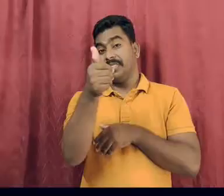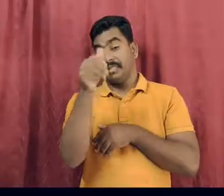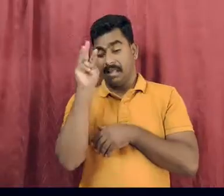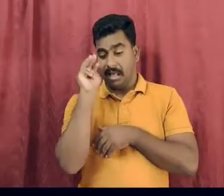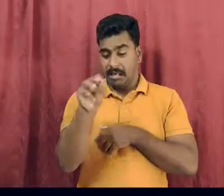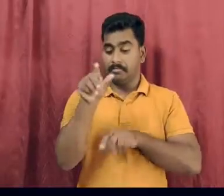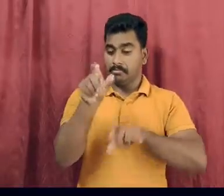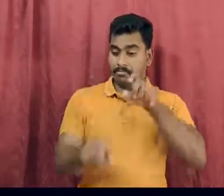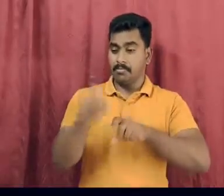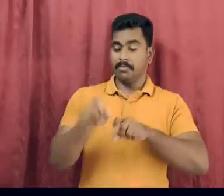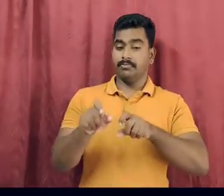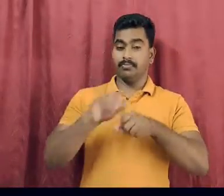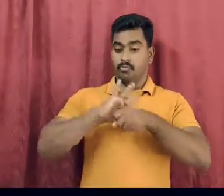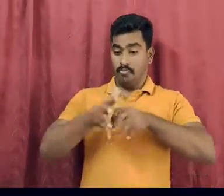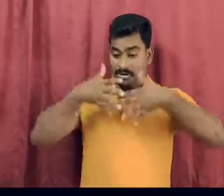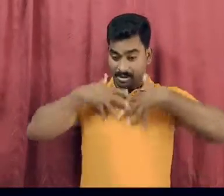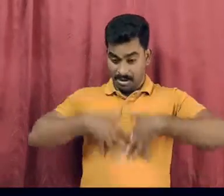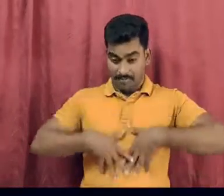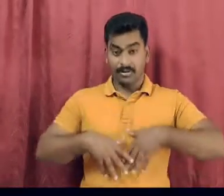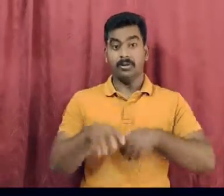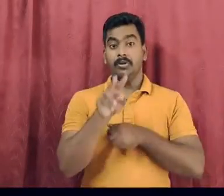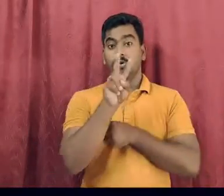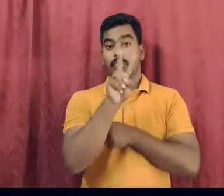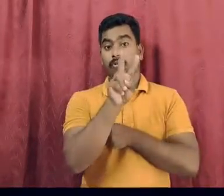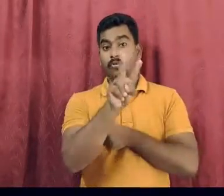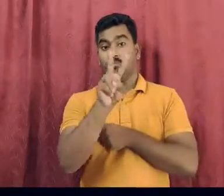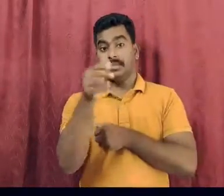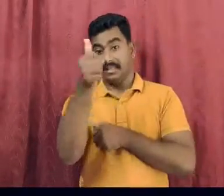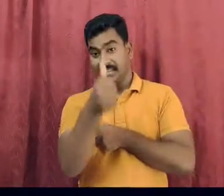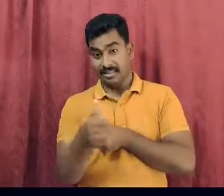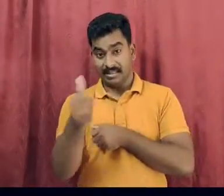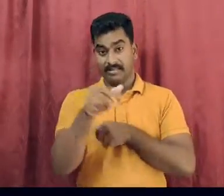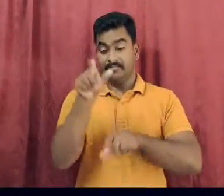ഇതുവരെ 226 പേർ മരിച്ചു.